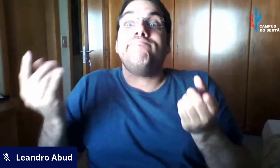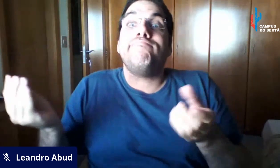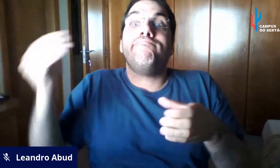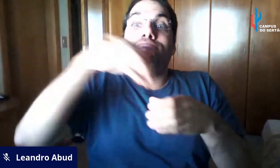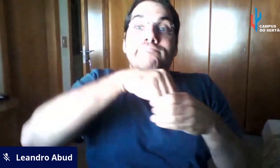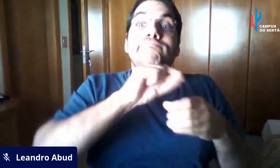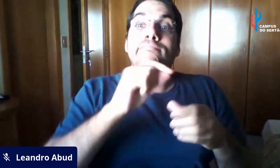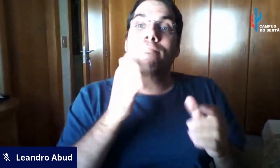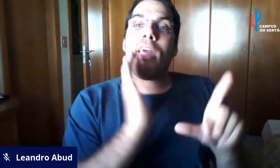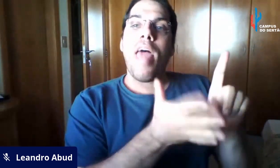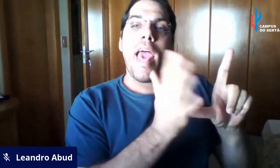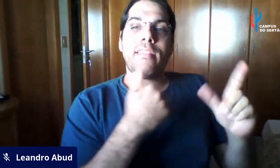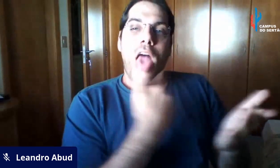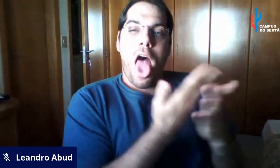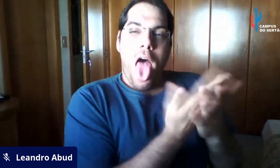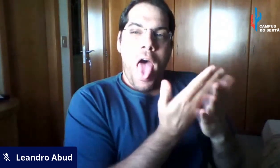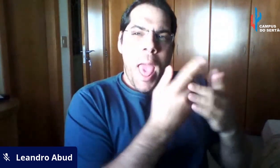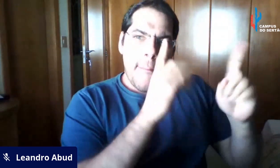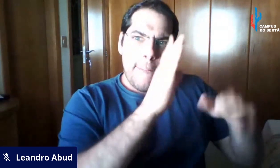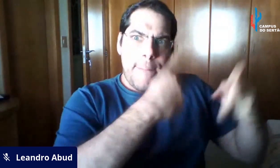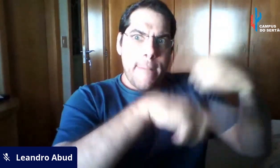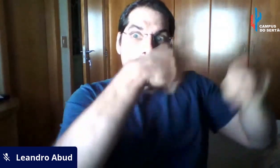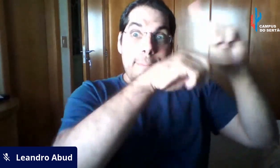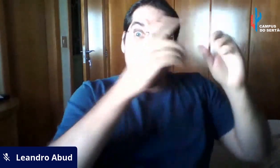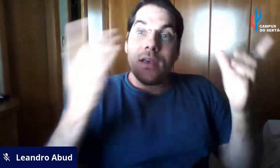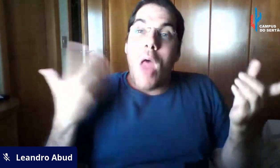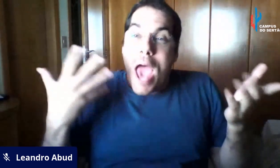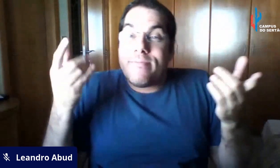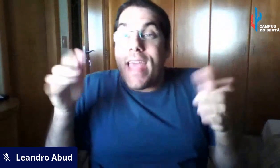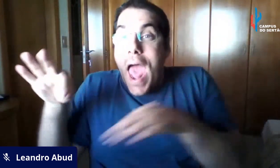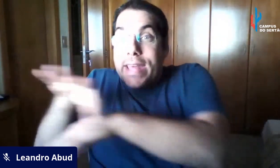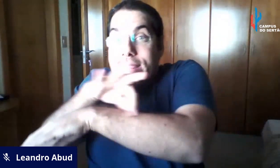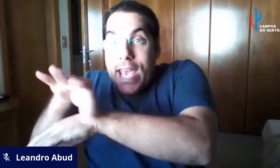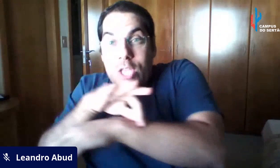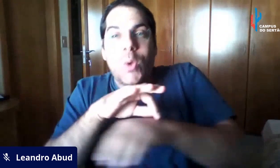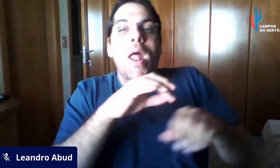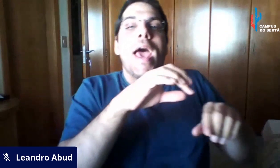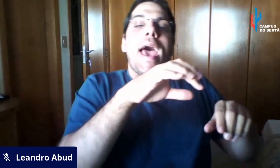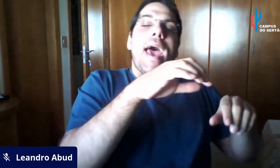Eu me formei há algum tempo, agora eu dou aula dentro do Letras Libras,